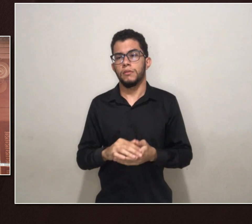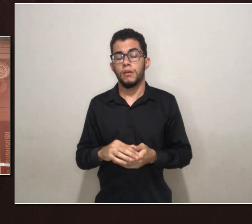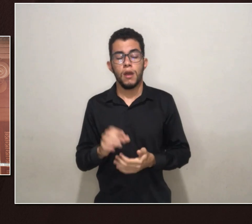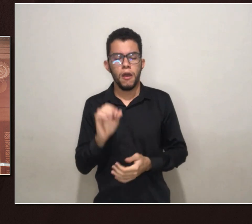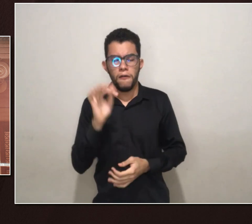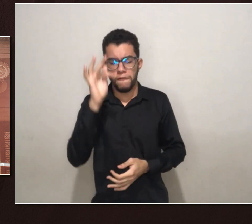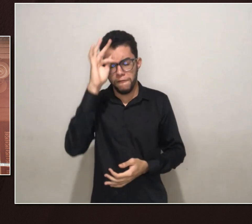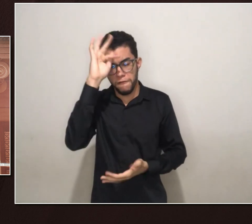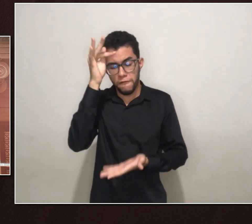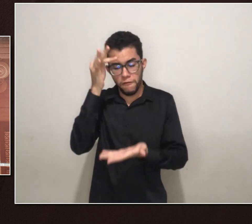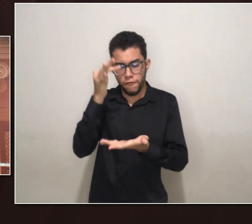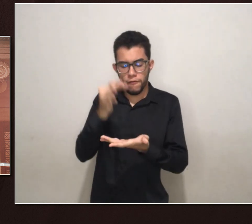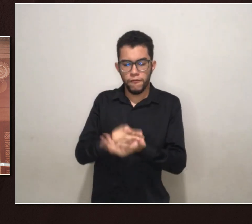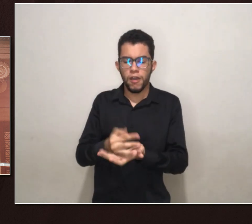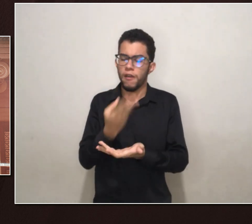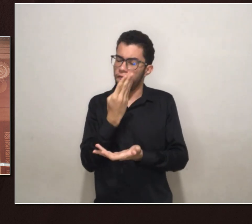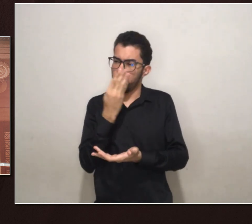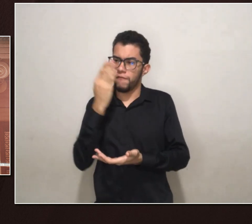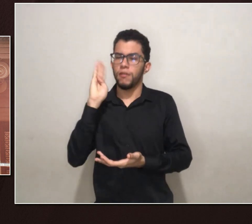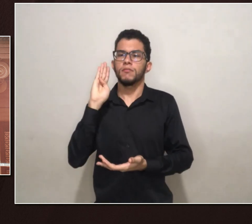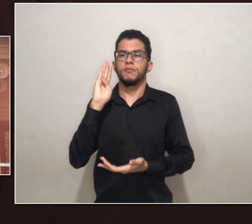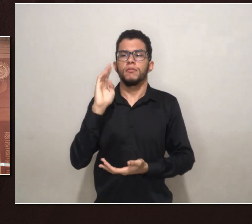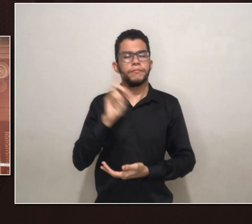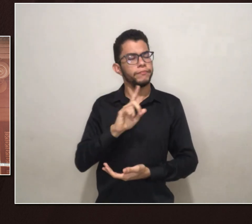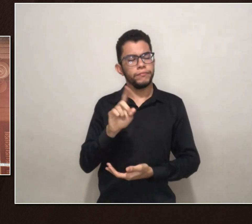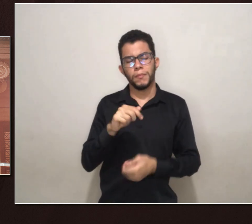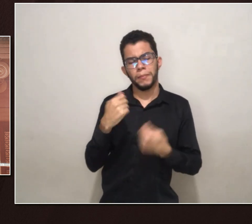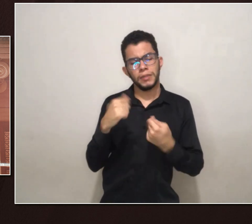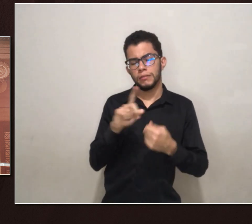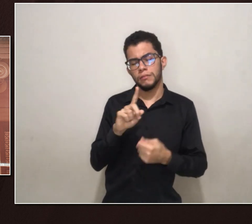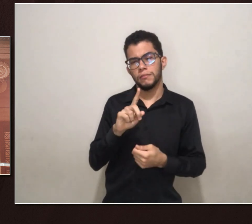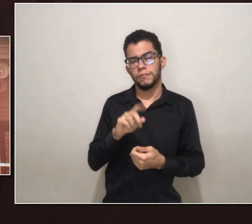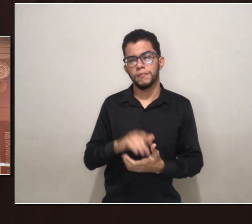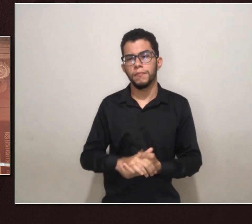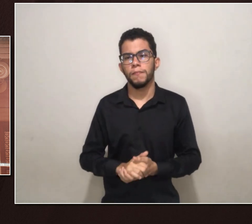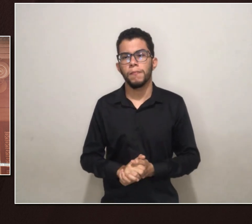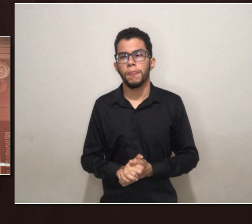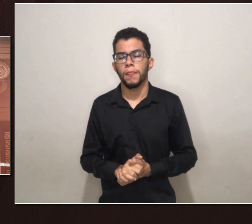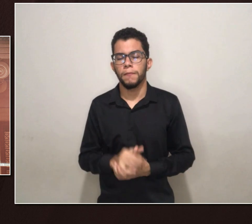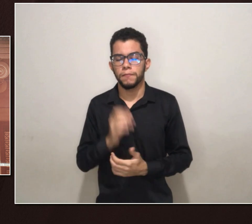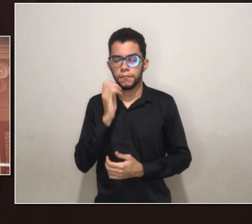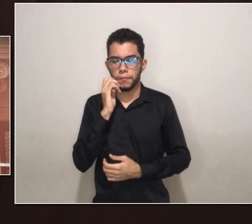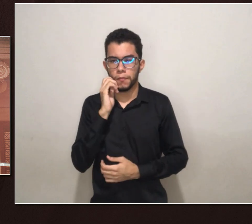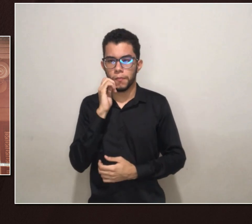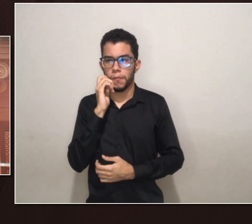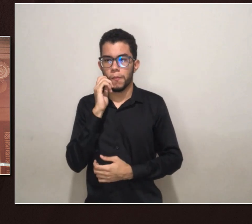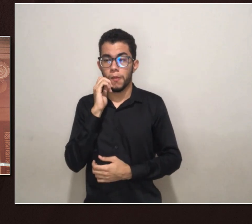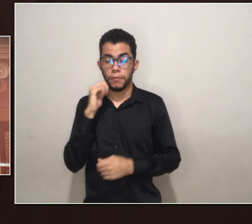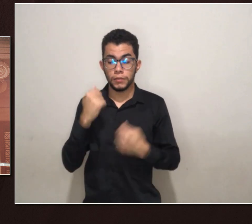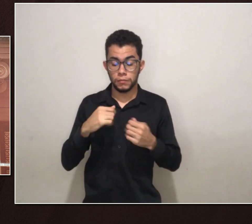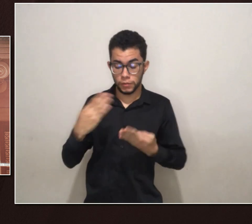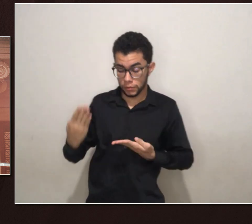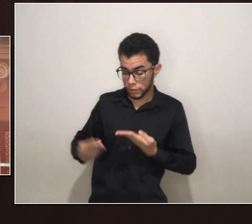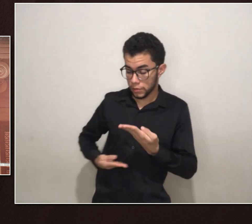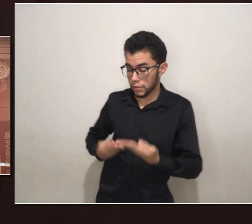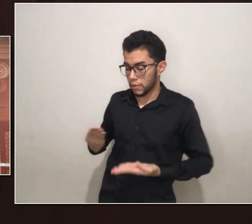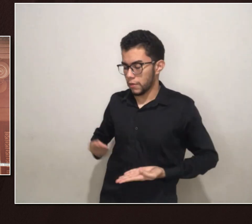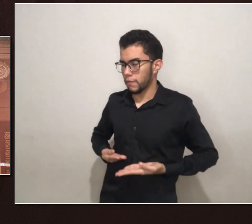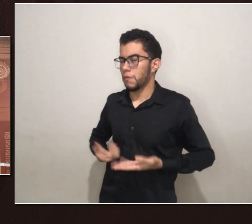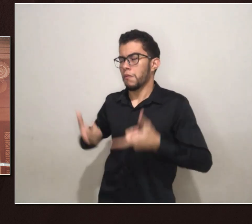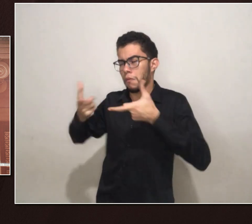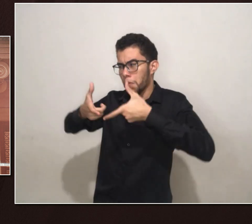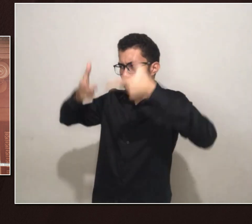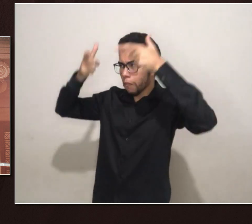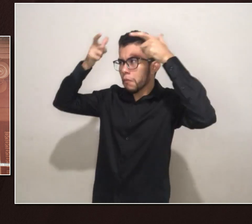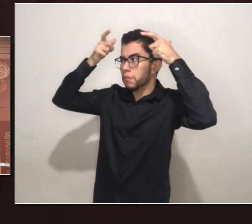com fingimento, tá? E assim os que servem a Deus têm a coroa da justiça. Tem